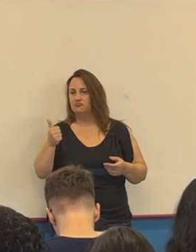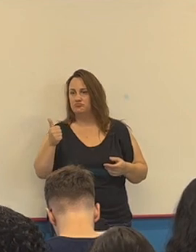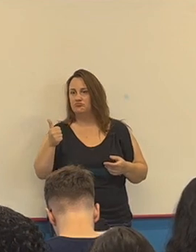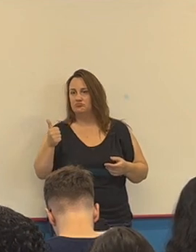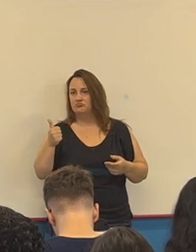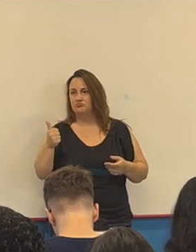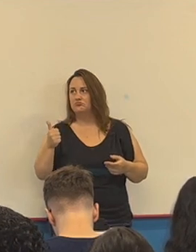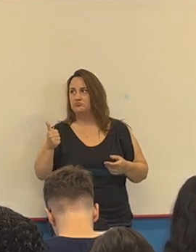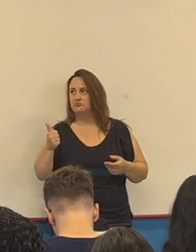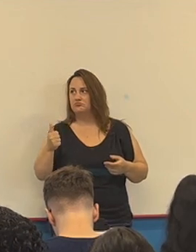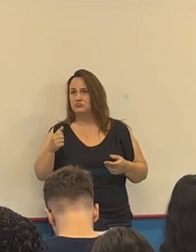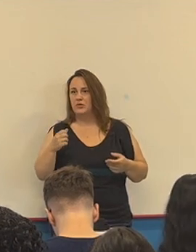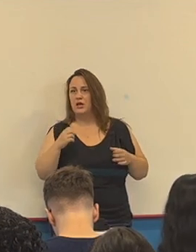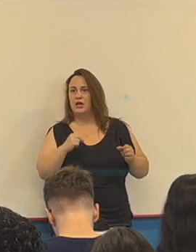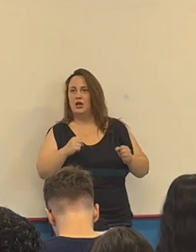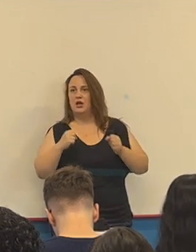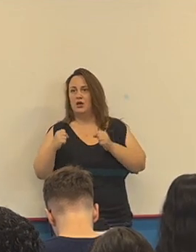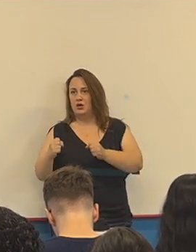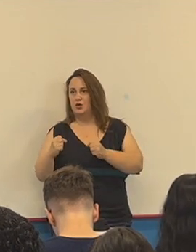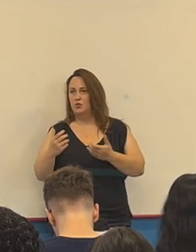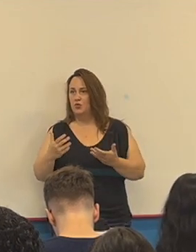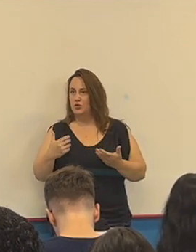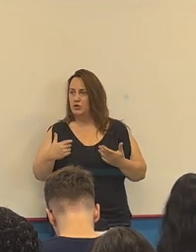acho ele um orixá muito potente, assim,